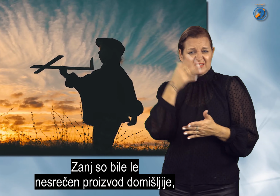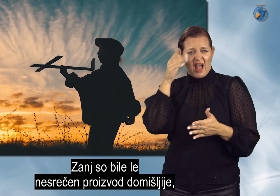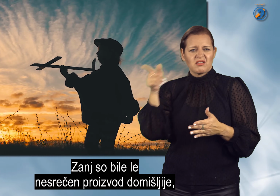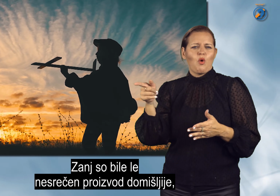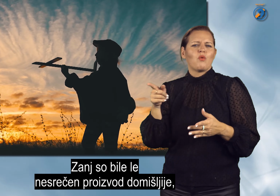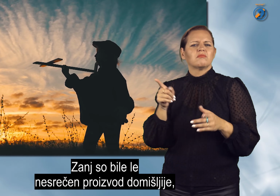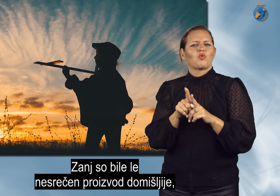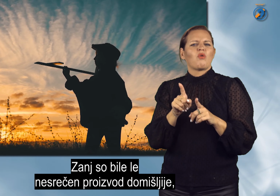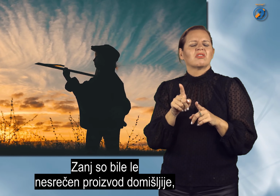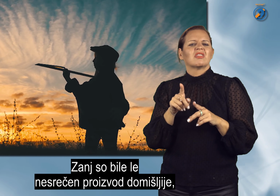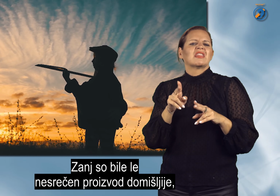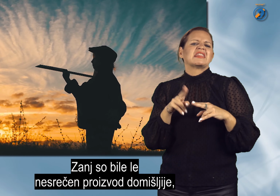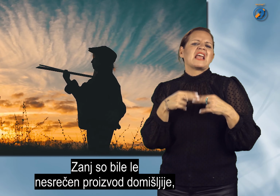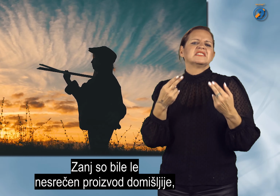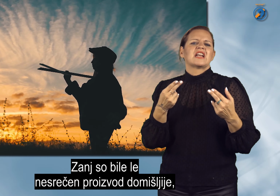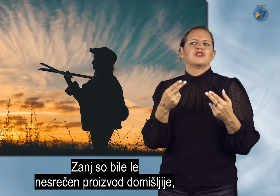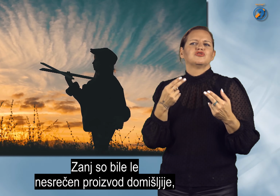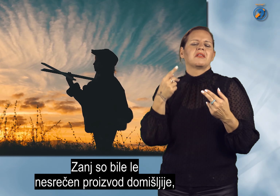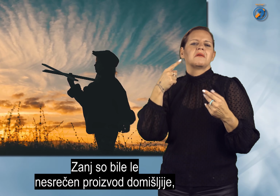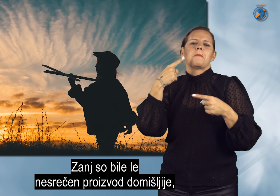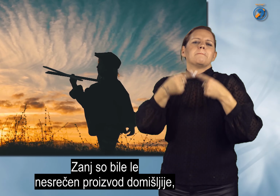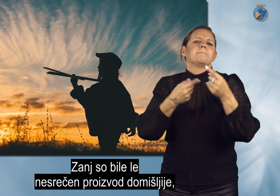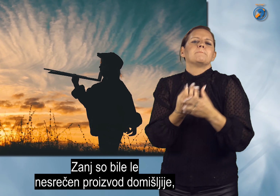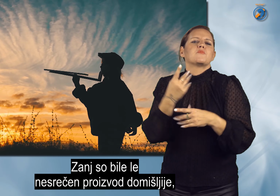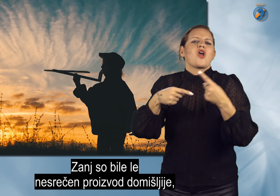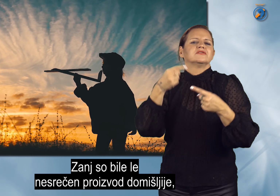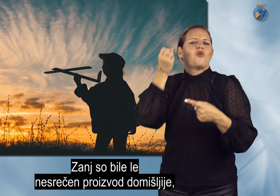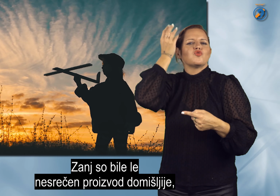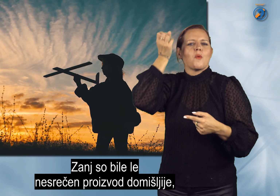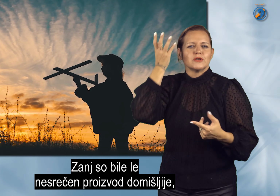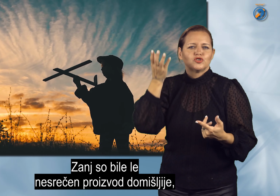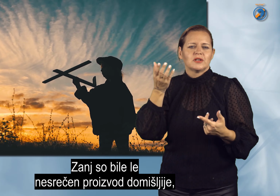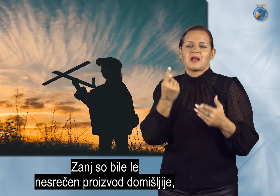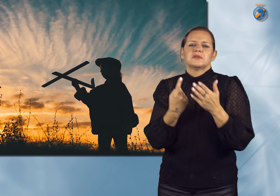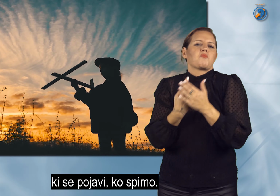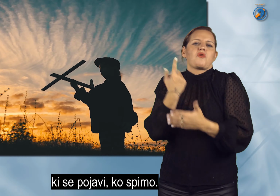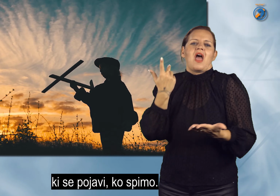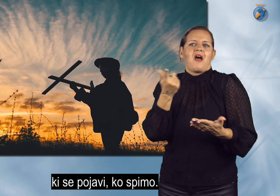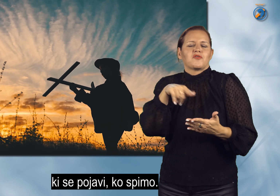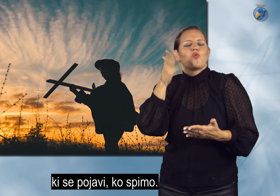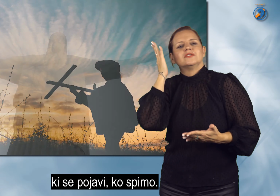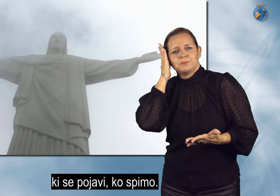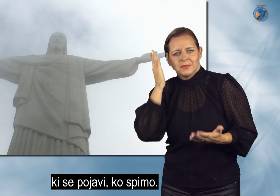Zanj so bile le nesrečen proizvod domišljije, ki se pojavi, ko spimo.